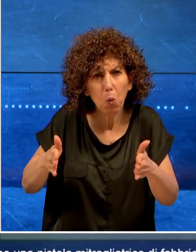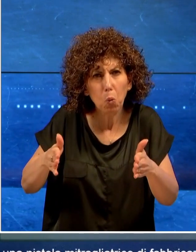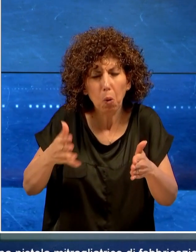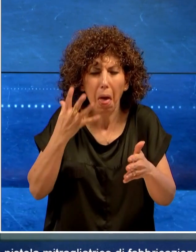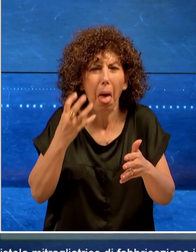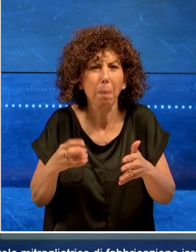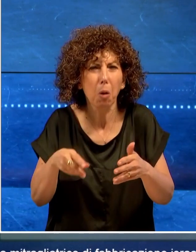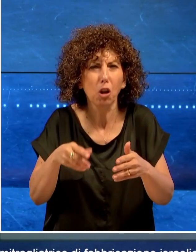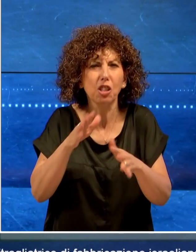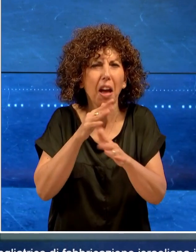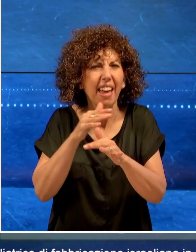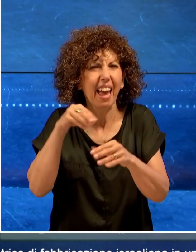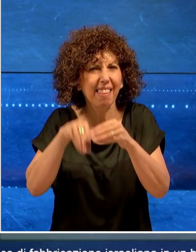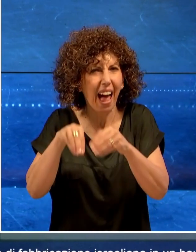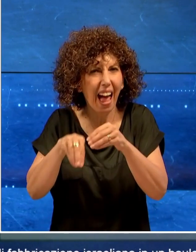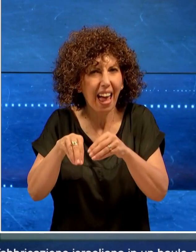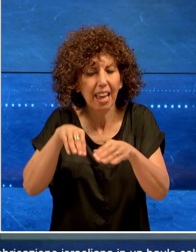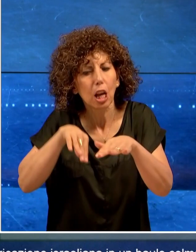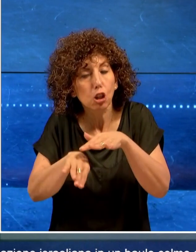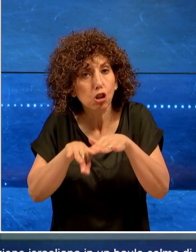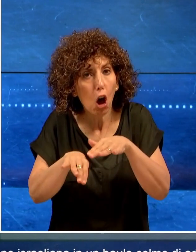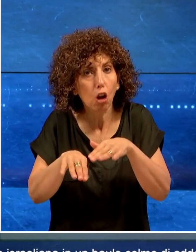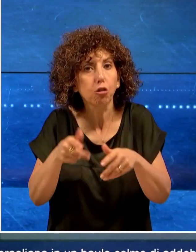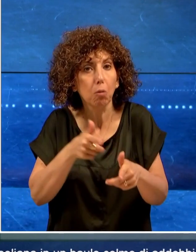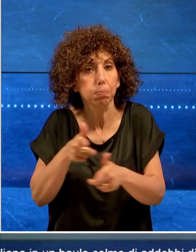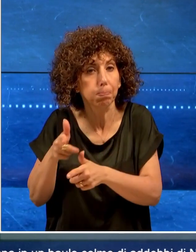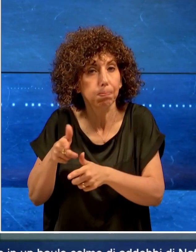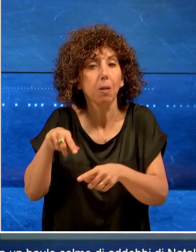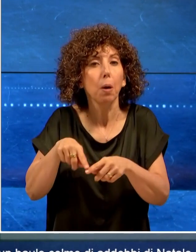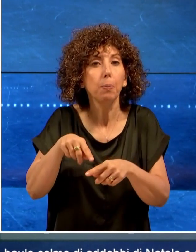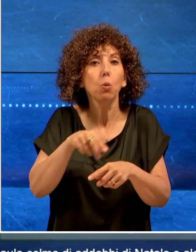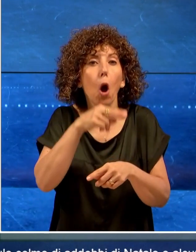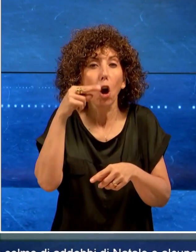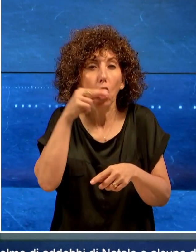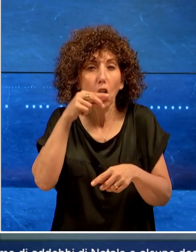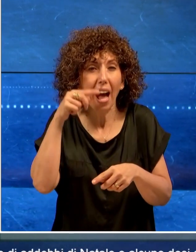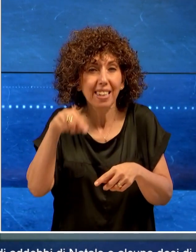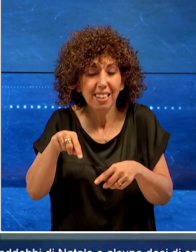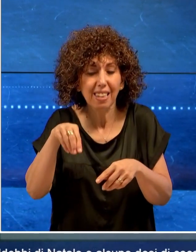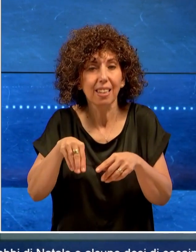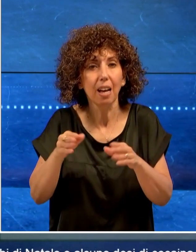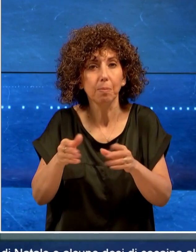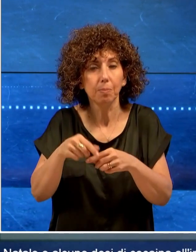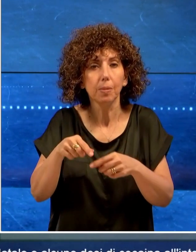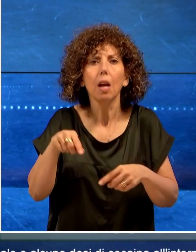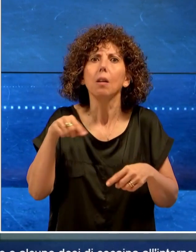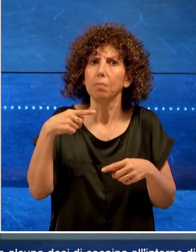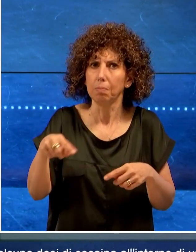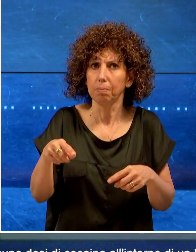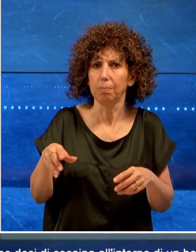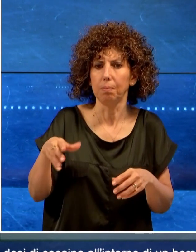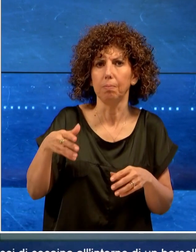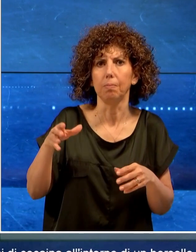Natale e anche alcune dosi di cocaina all'interno di un borsello per concorso nei reati di